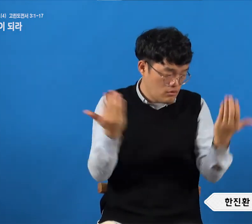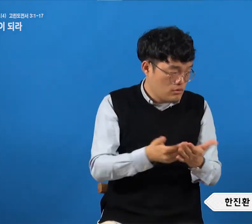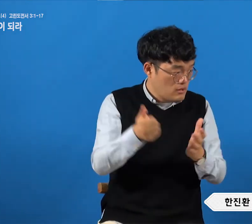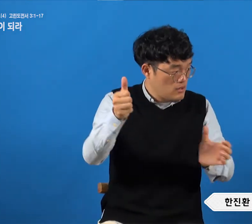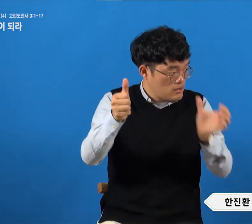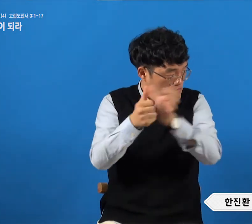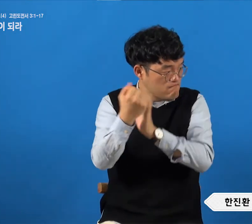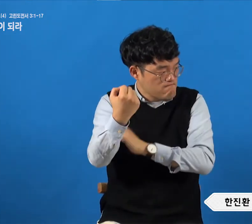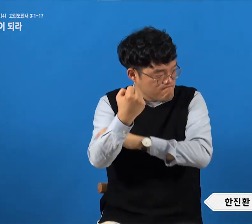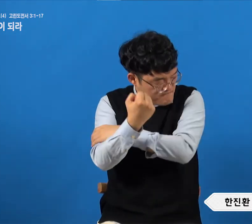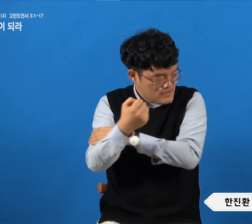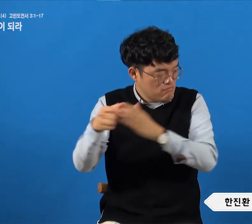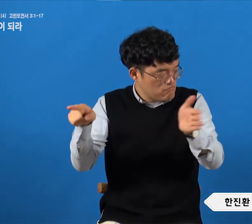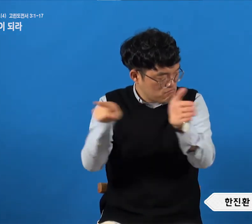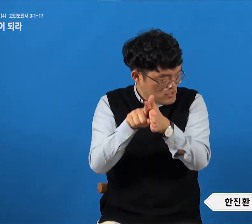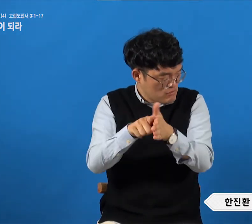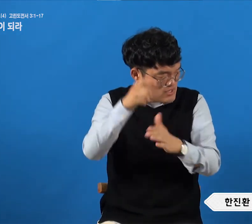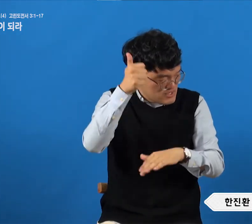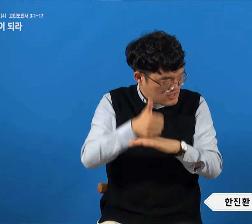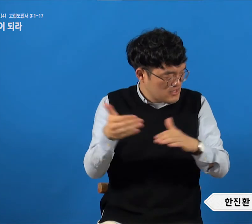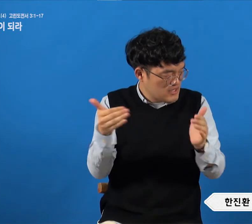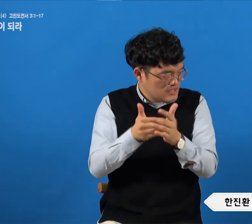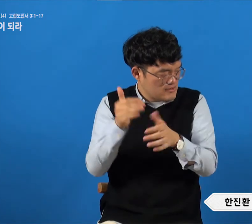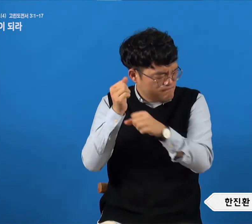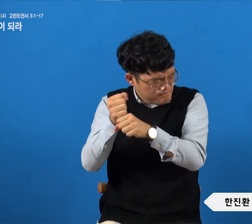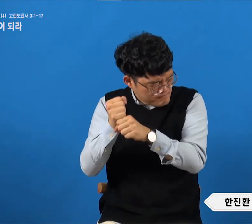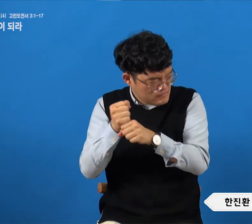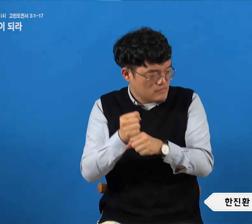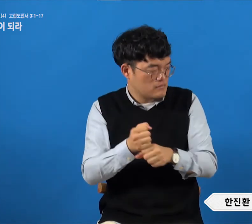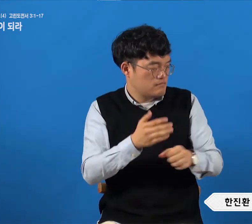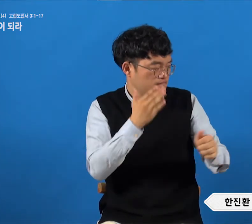하나님께 모든 것 달려있는 거 믿고 끝까지 매달려